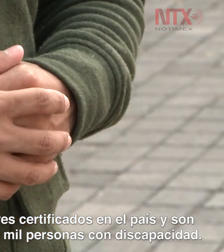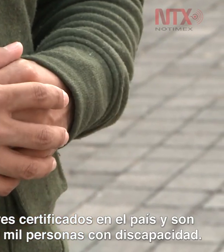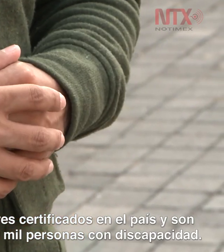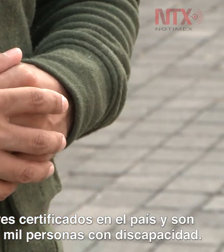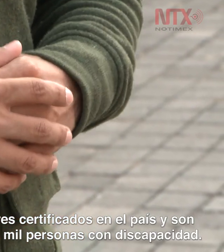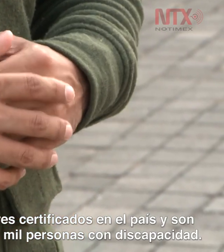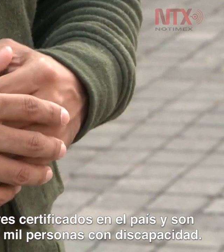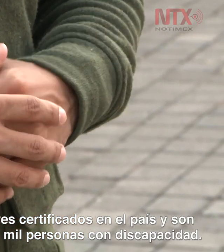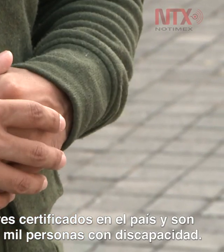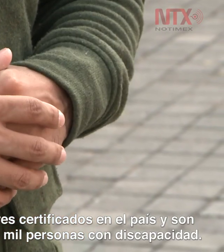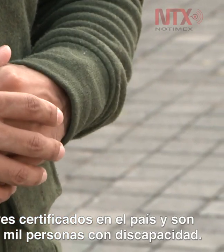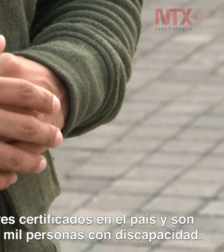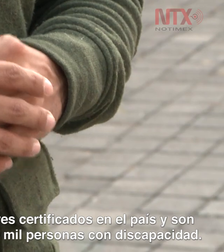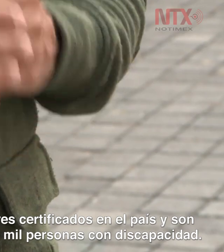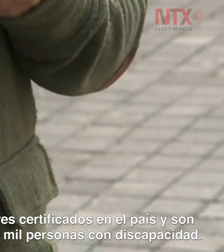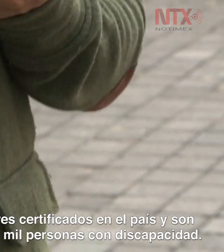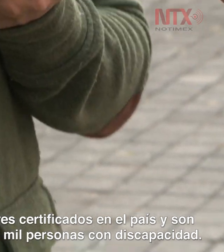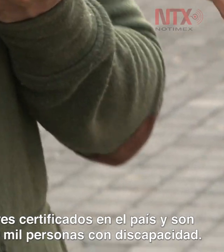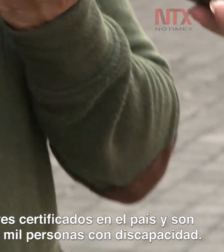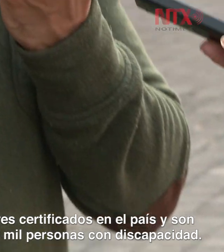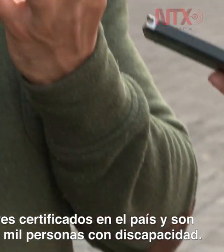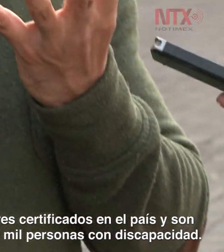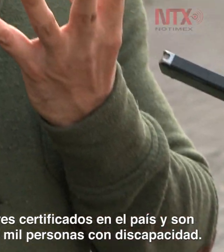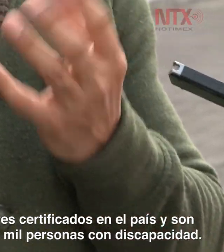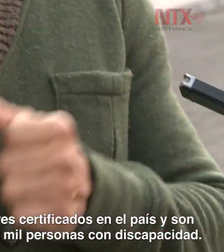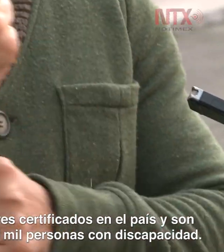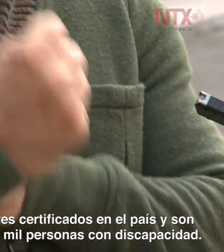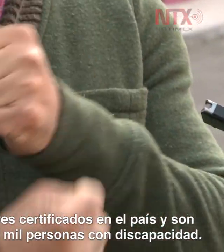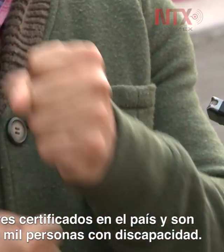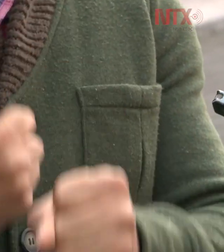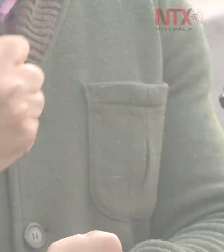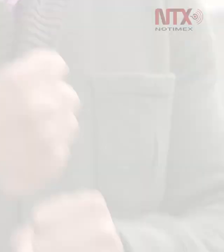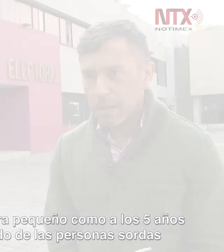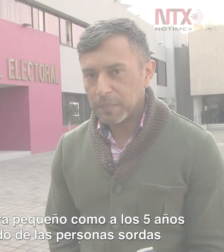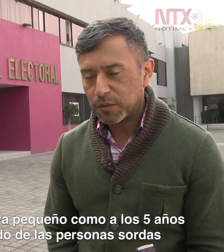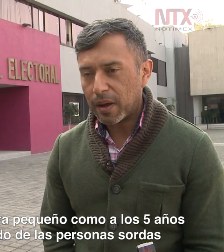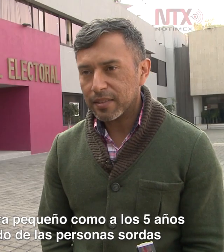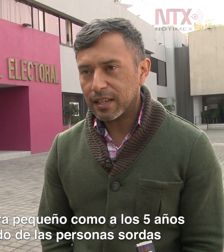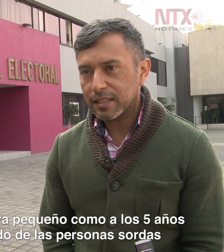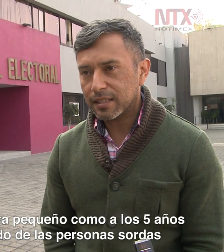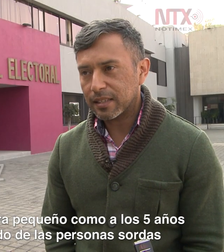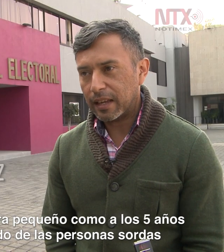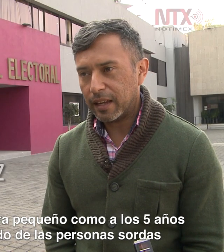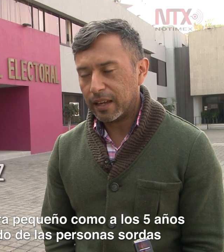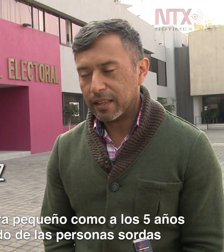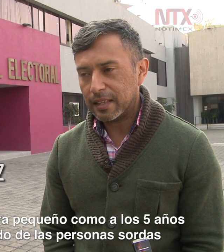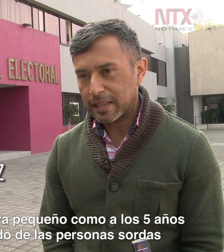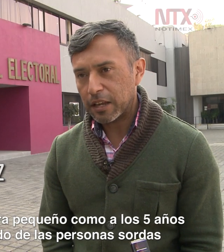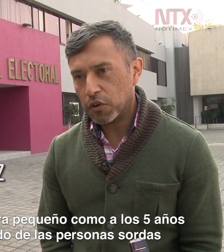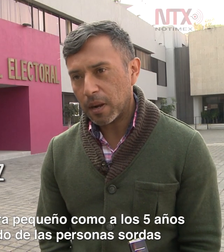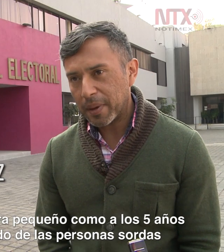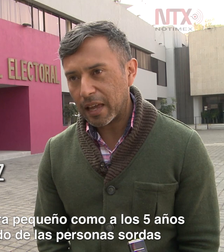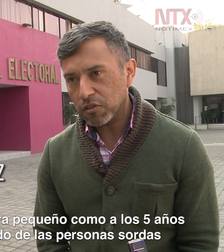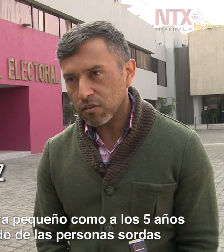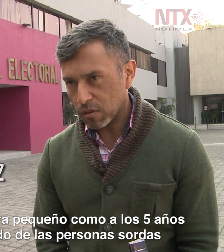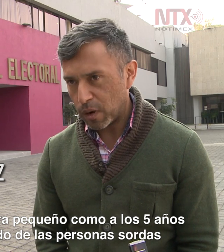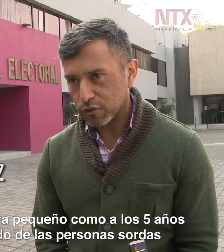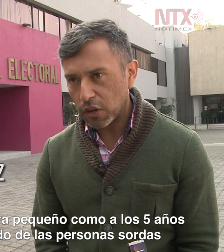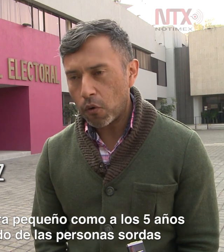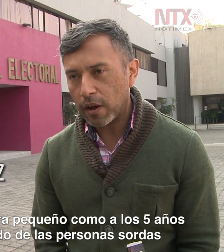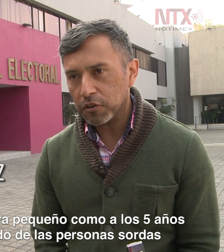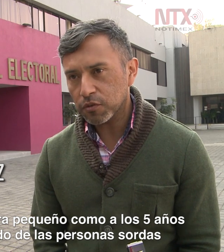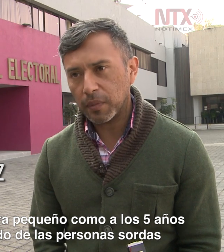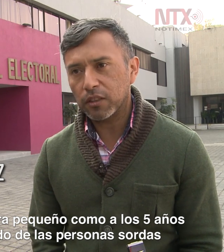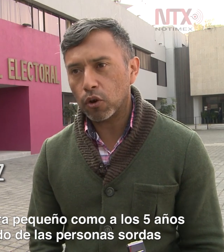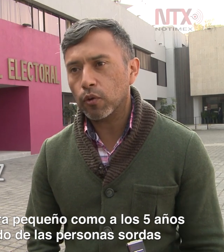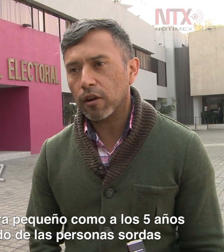en el país y son la voz y oídos de al menos 700 mil personas con discapacidad. Mis padres, desde que yo era pequeño, como